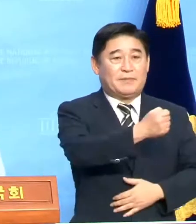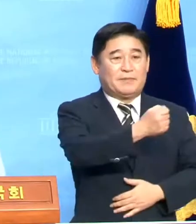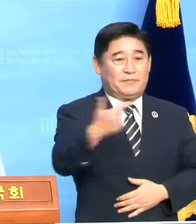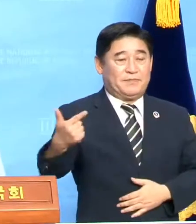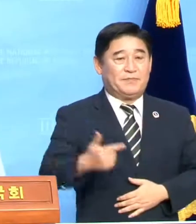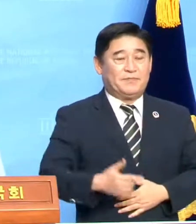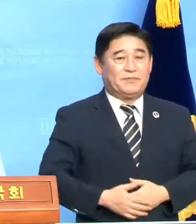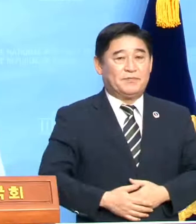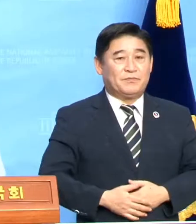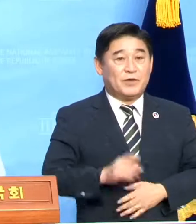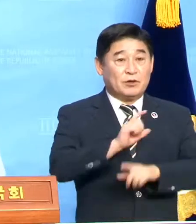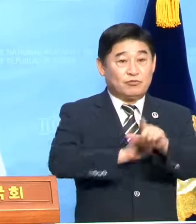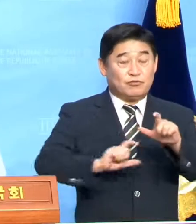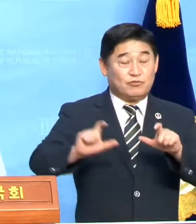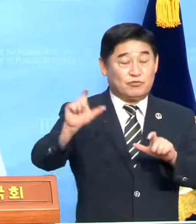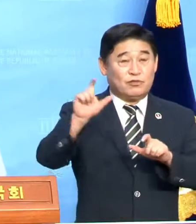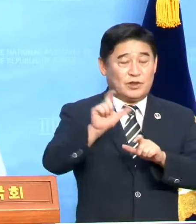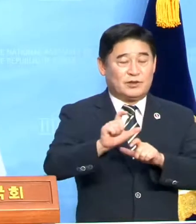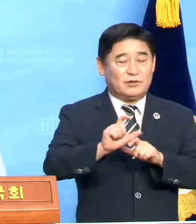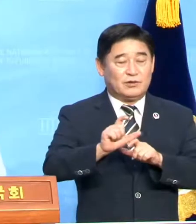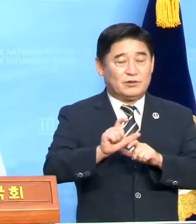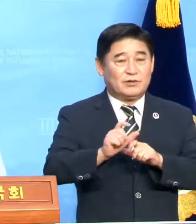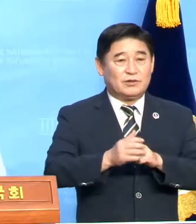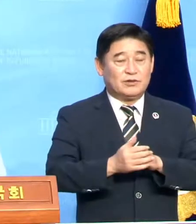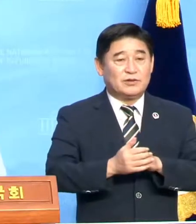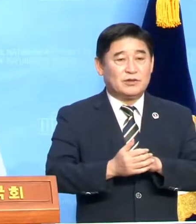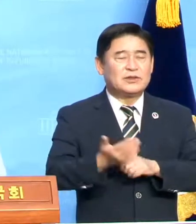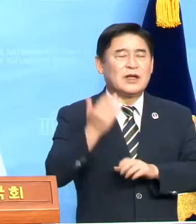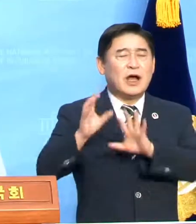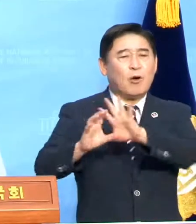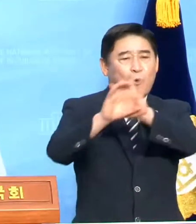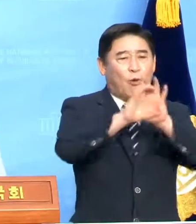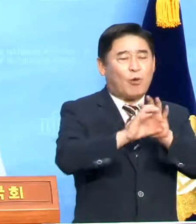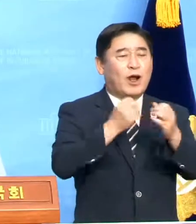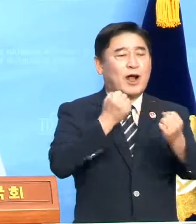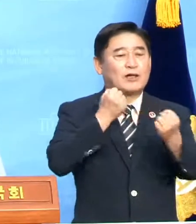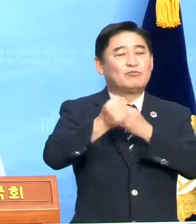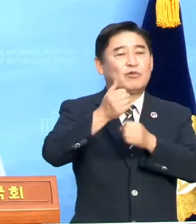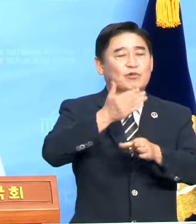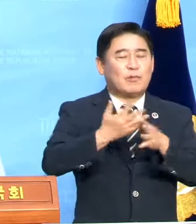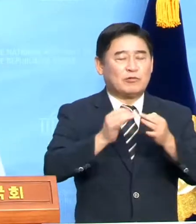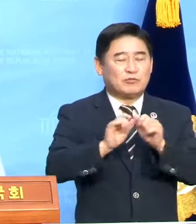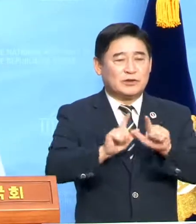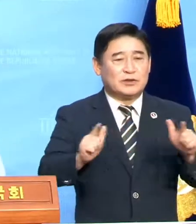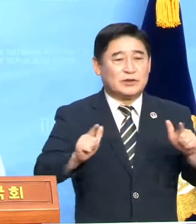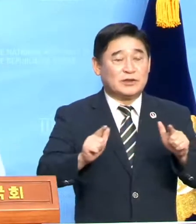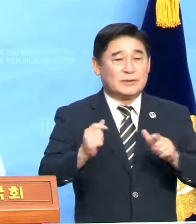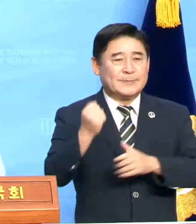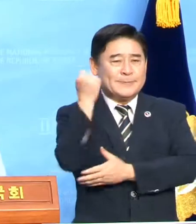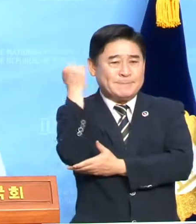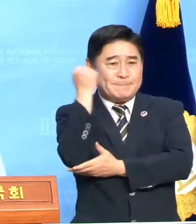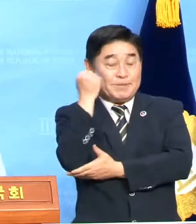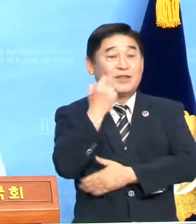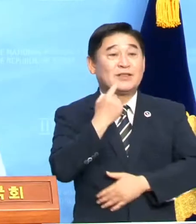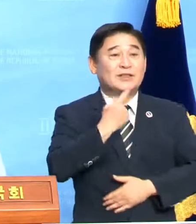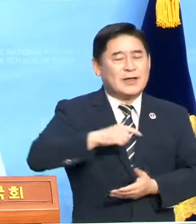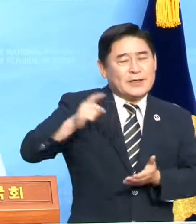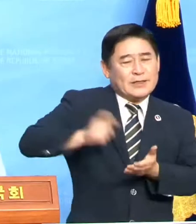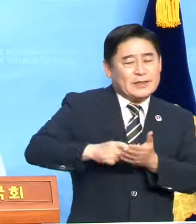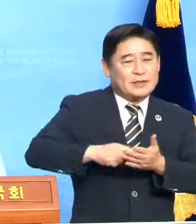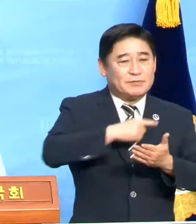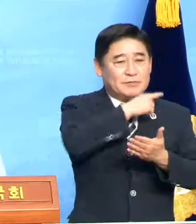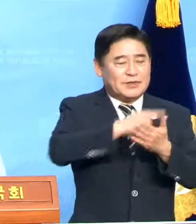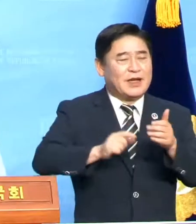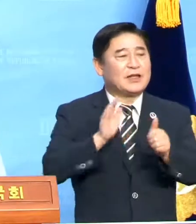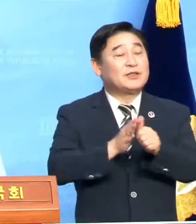있습니다 추가적으로 지난 코로나 외부 극복 과정에서 많은 국민들에게 버팀목이 되었던 긴급 쨍한